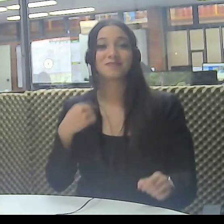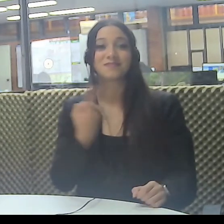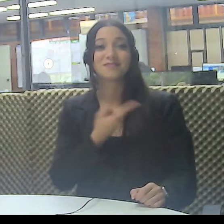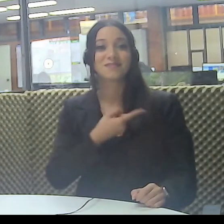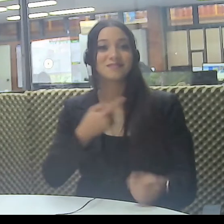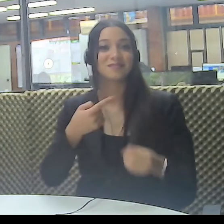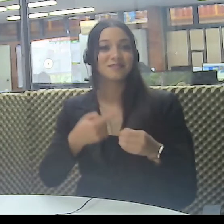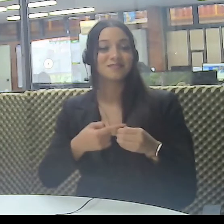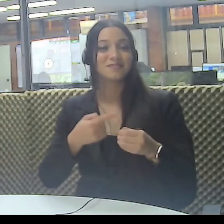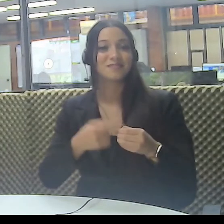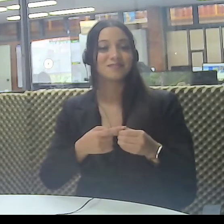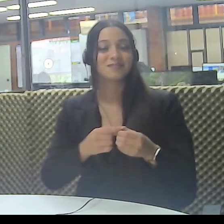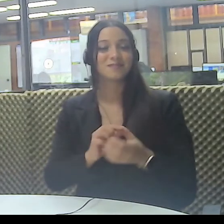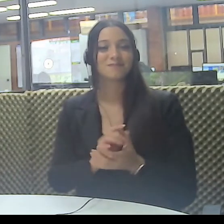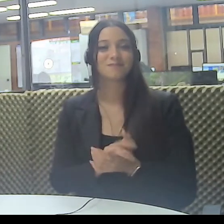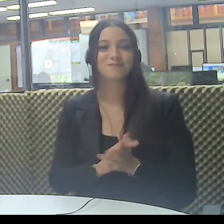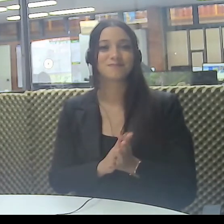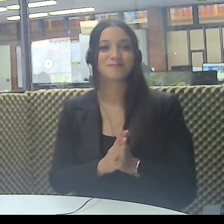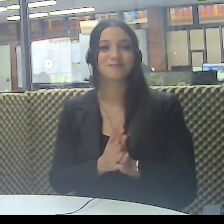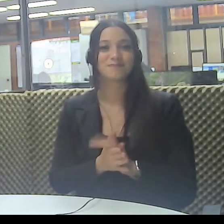Rádio Nossa Cidade.